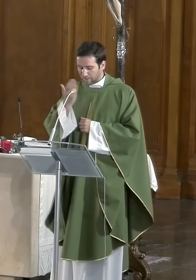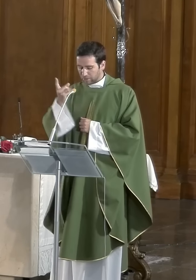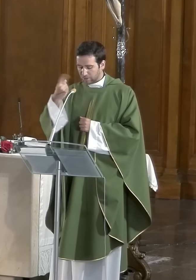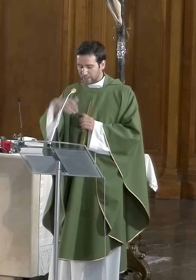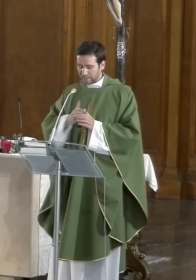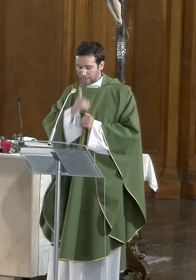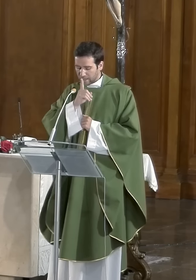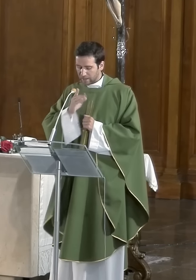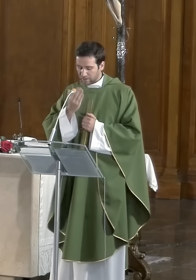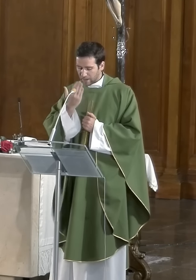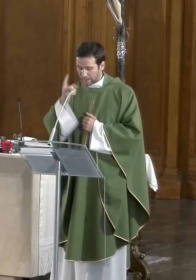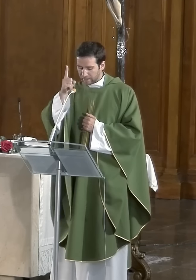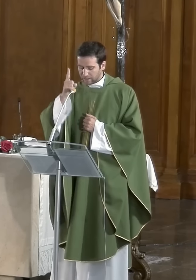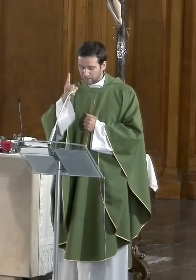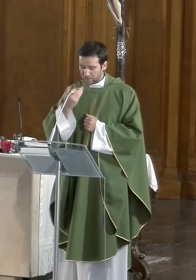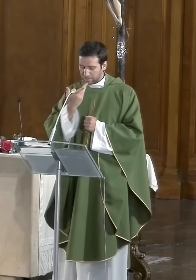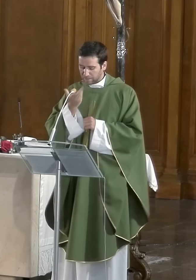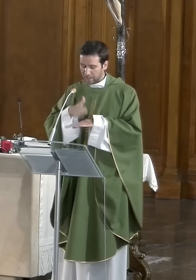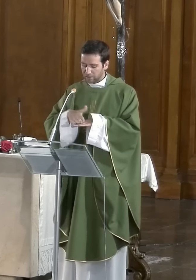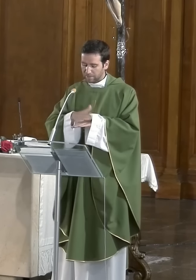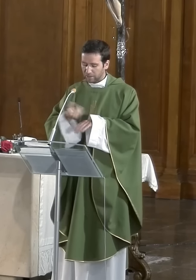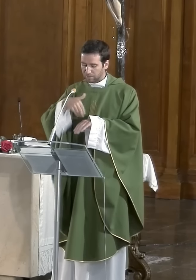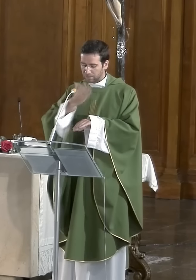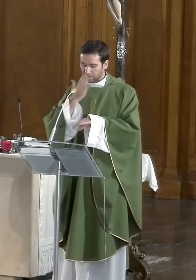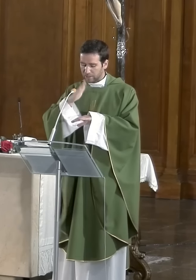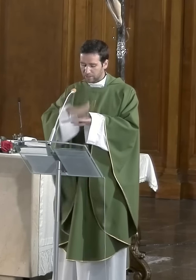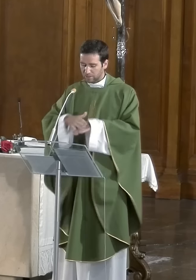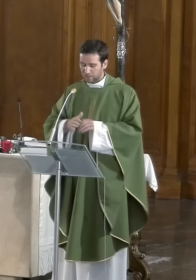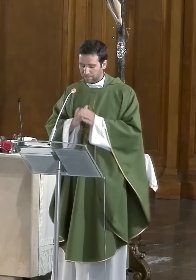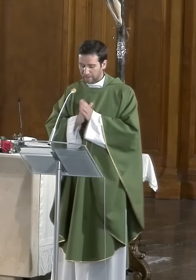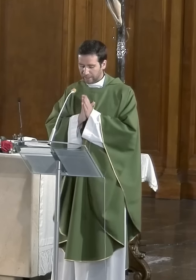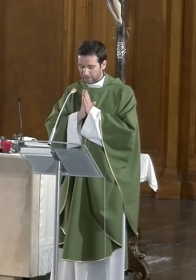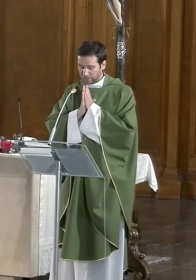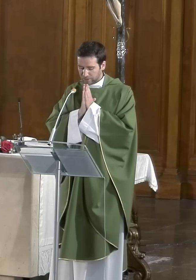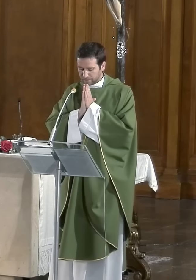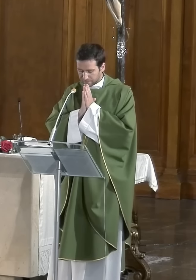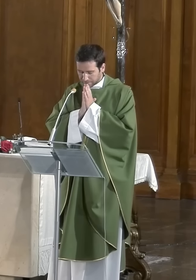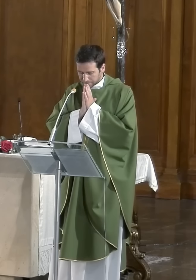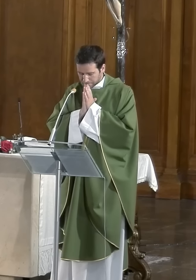Pongámonos en silencio ante Dios pidiendo perdón por nuestros pecados.